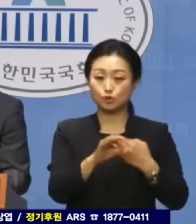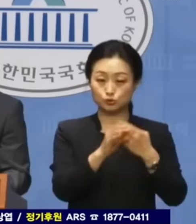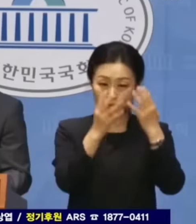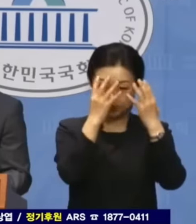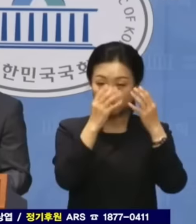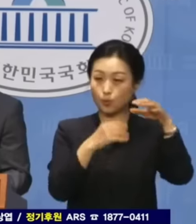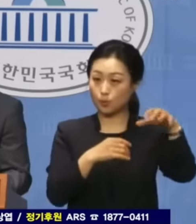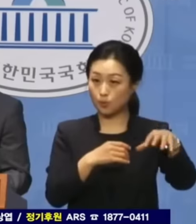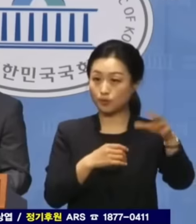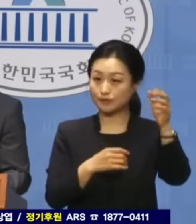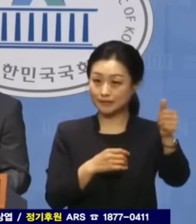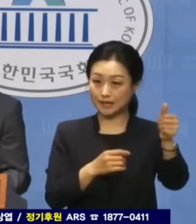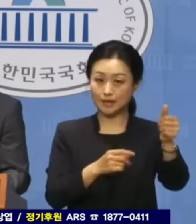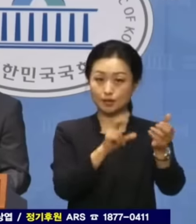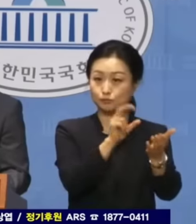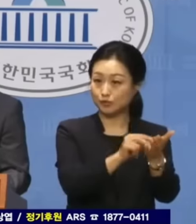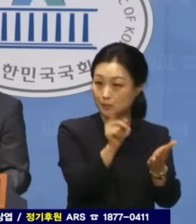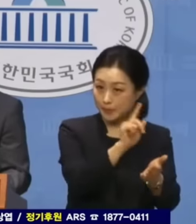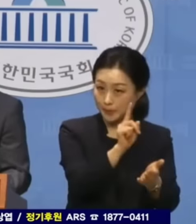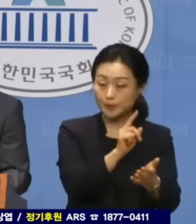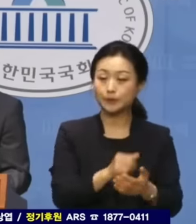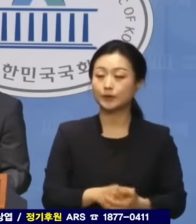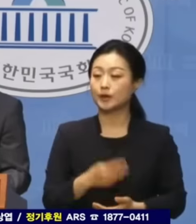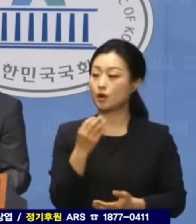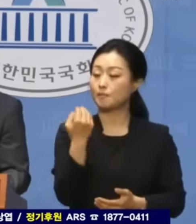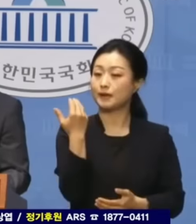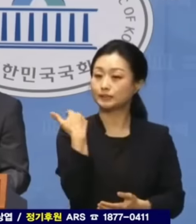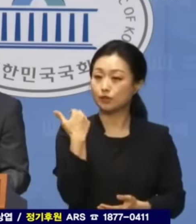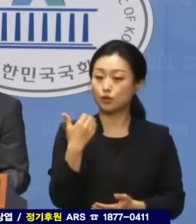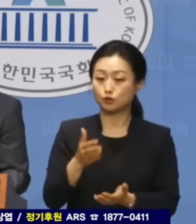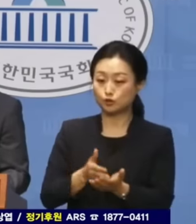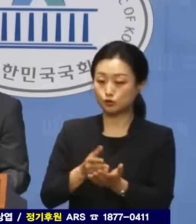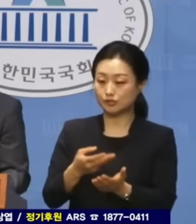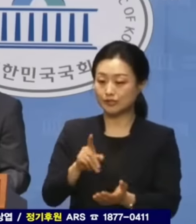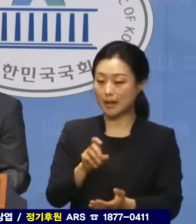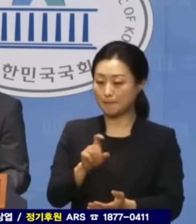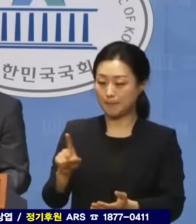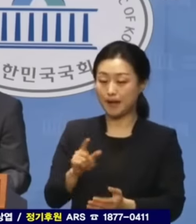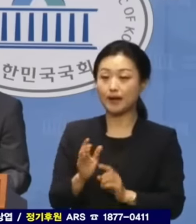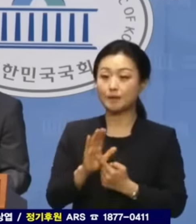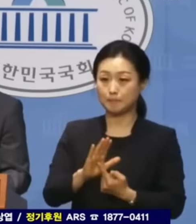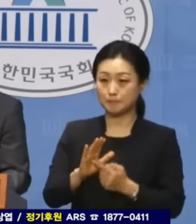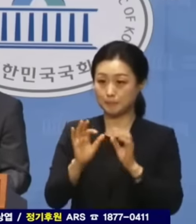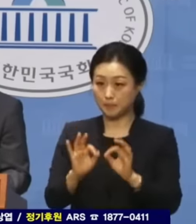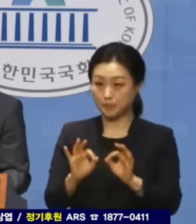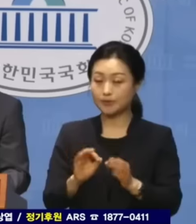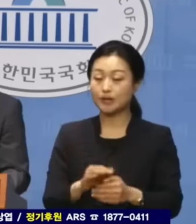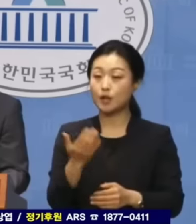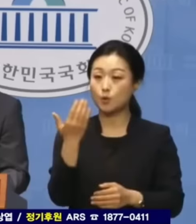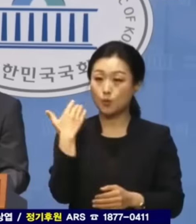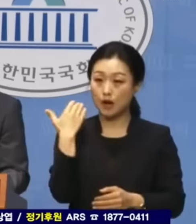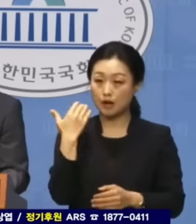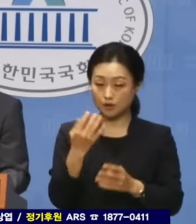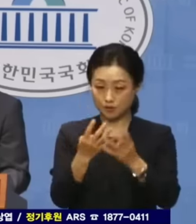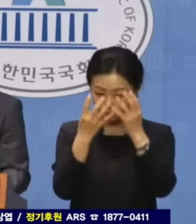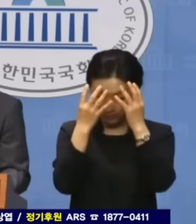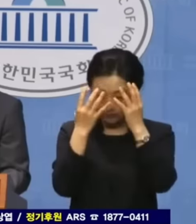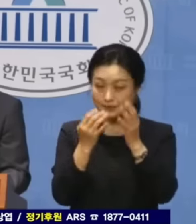서울구치소의 주장에 반하는 사례가 또 있습니다. 얼마 전 뉴스타파의 보도에 따르면 과거 한